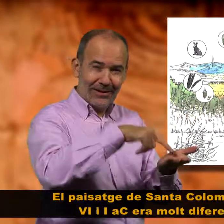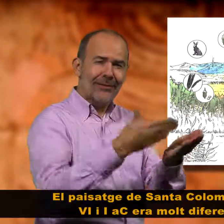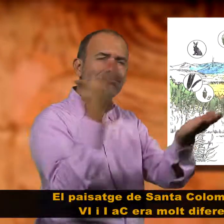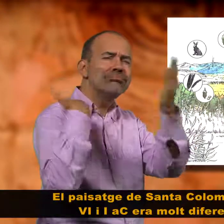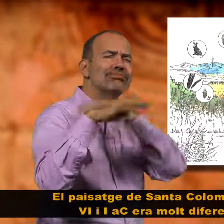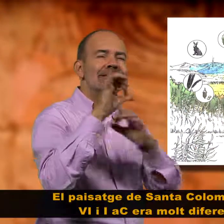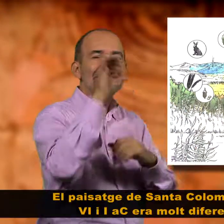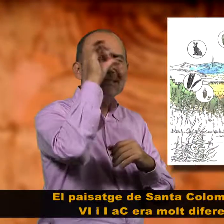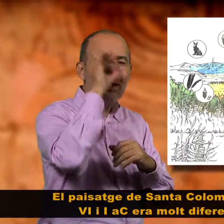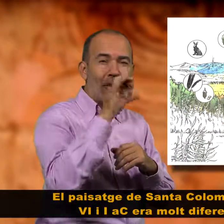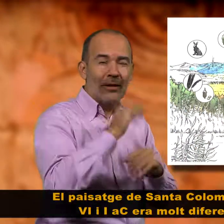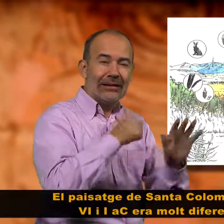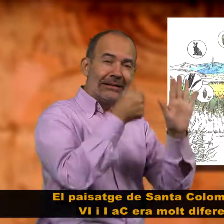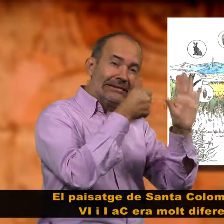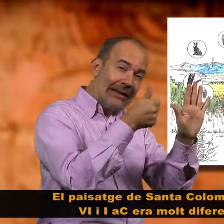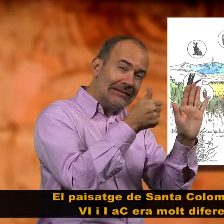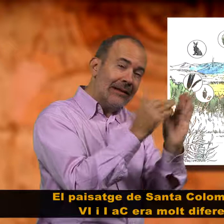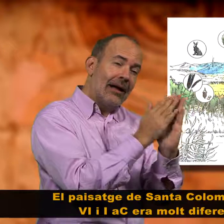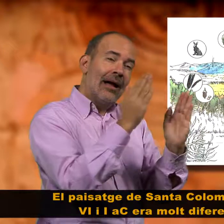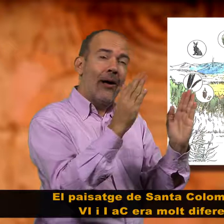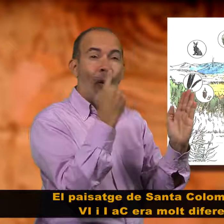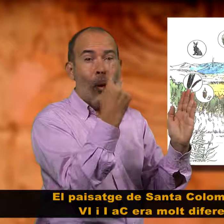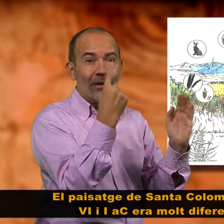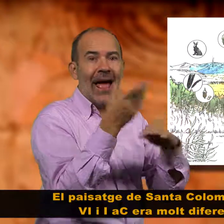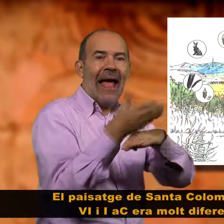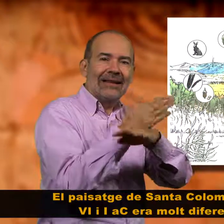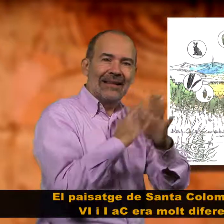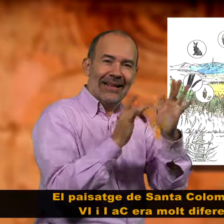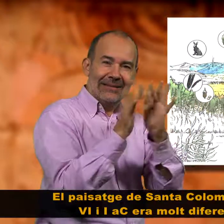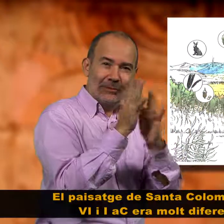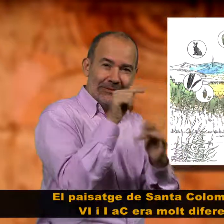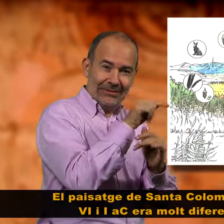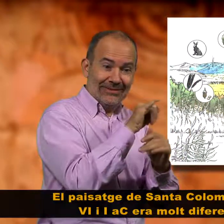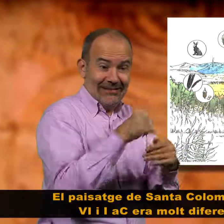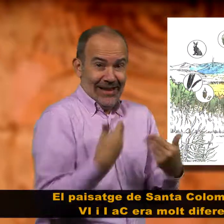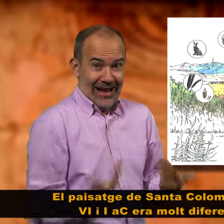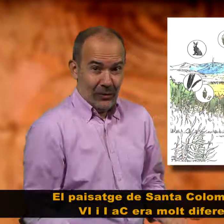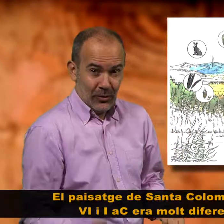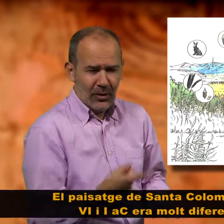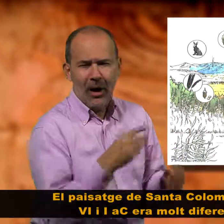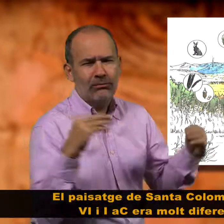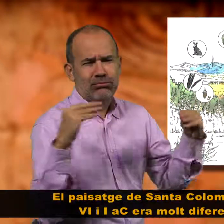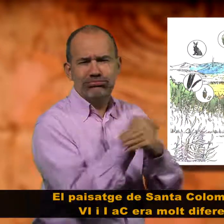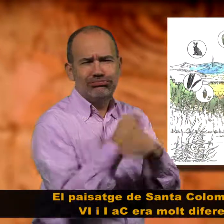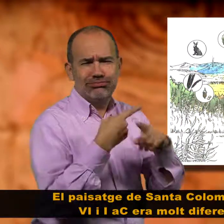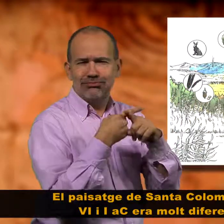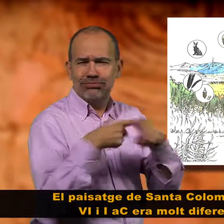El paisatge de Santa Coloma entre el segle VI i I a.C. era molt diferent de l'actual.